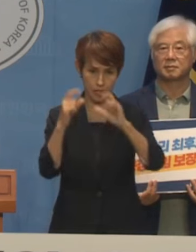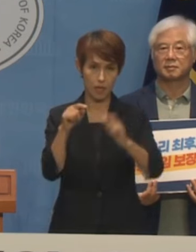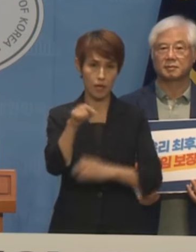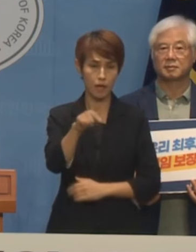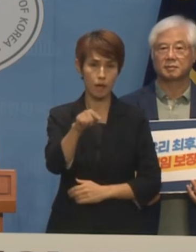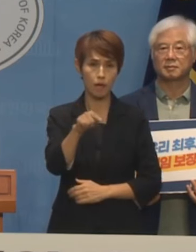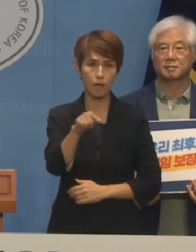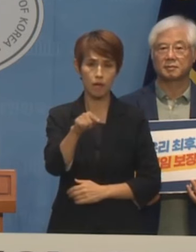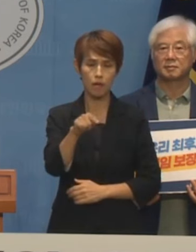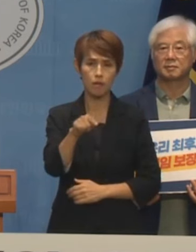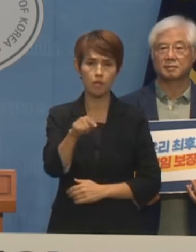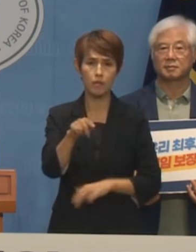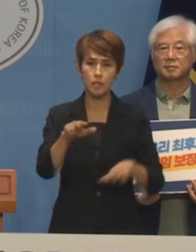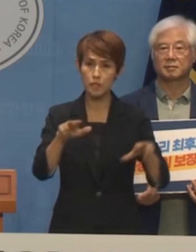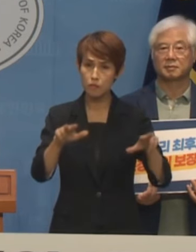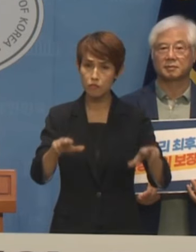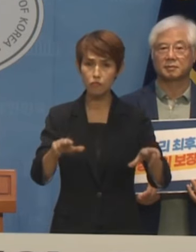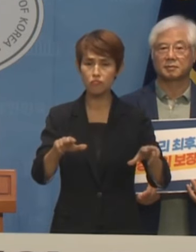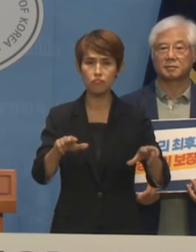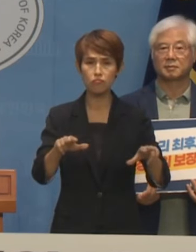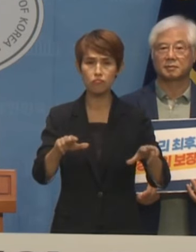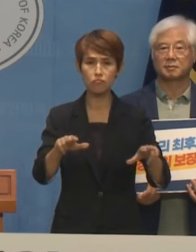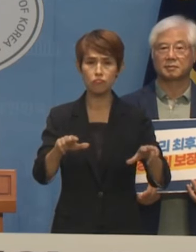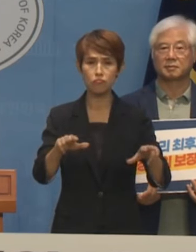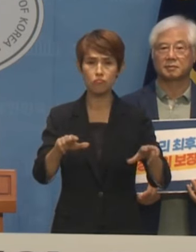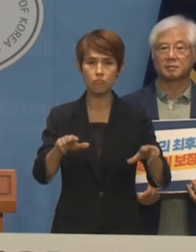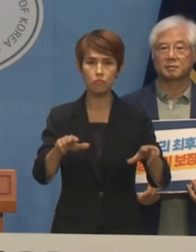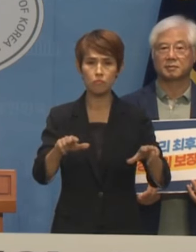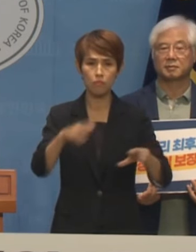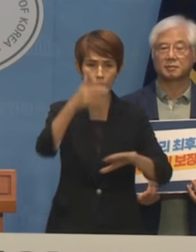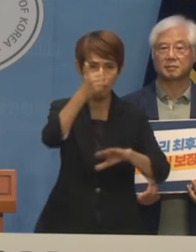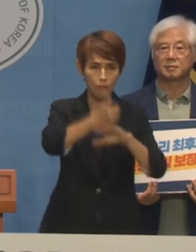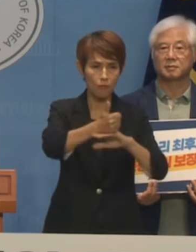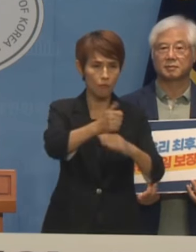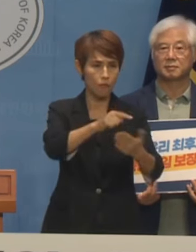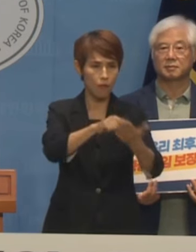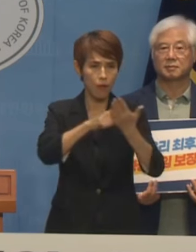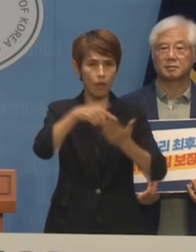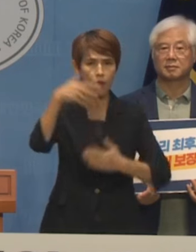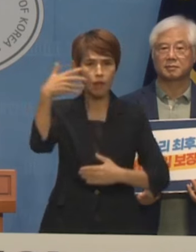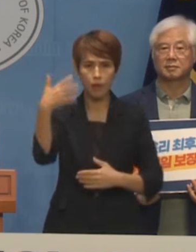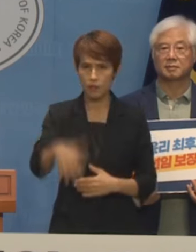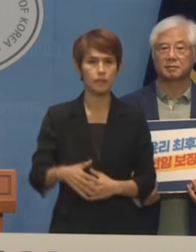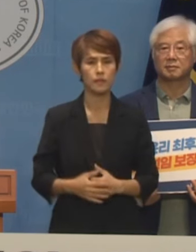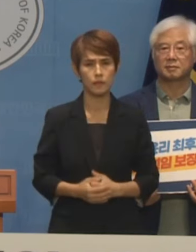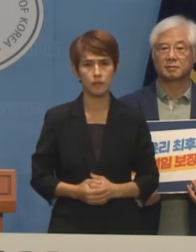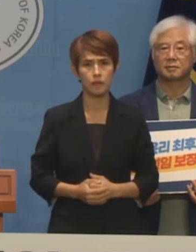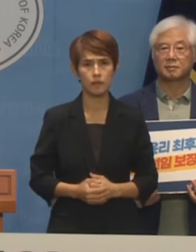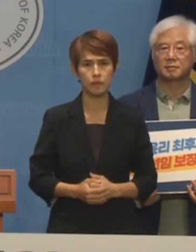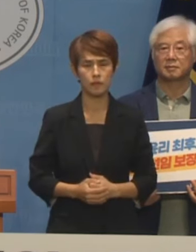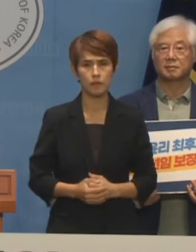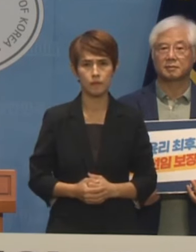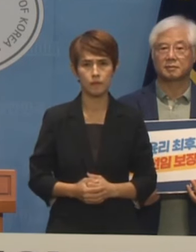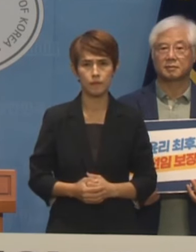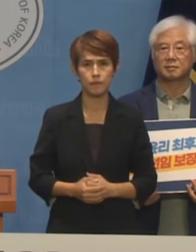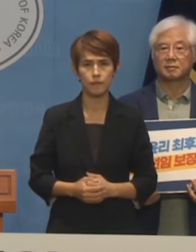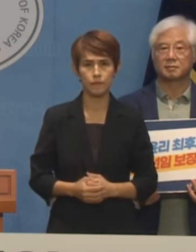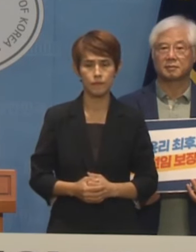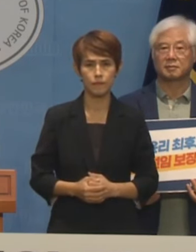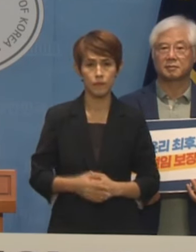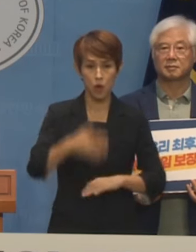있지만 지금도 아직까지도 최종 결과는 검증 결과는 공개되지 않고